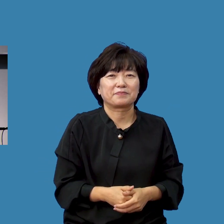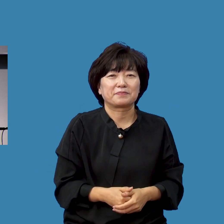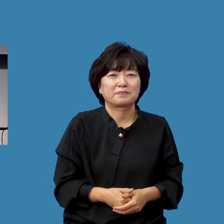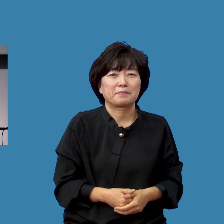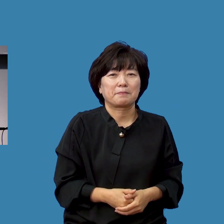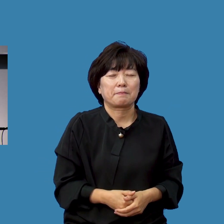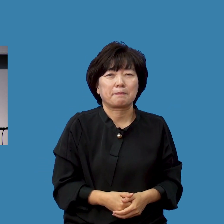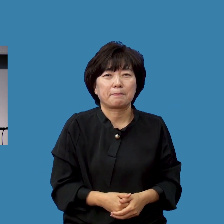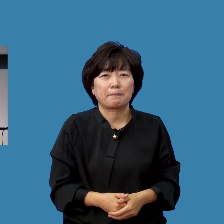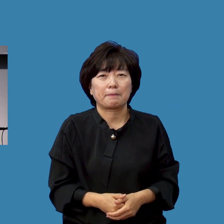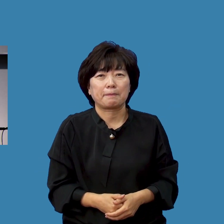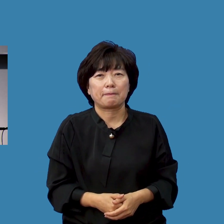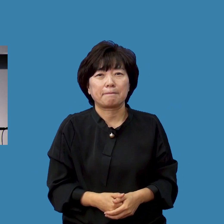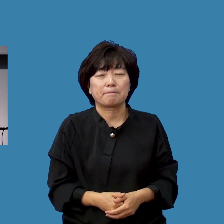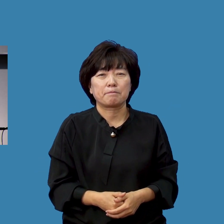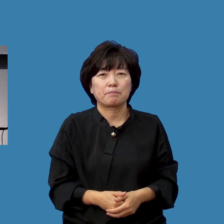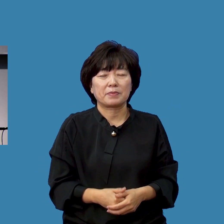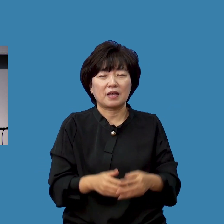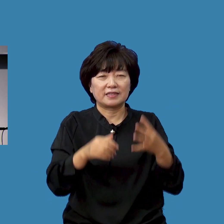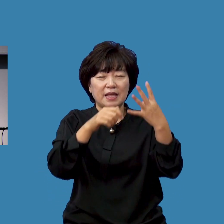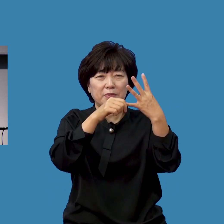주의 이름으로 축복합니다.